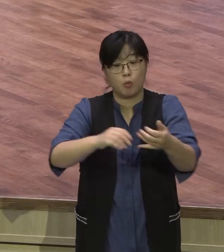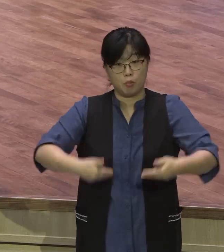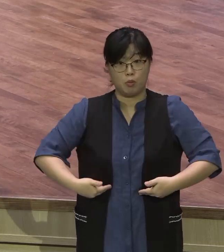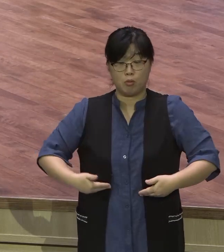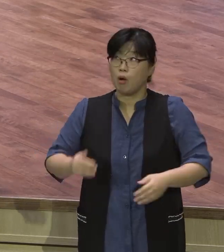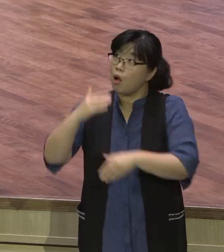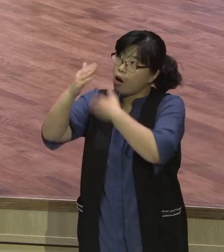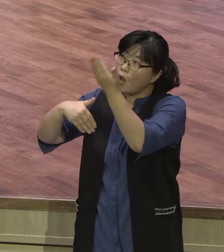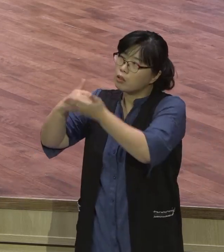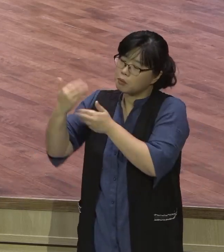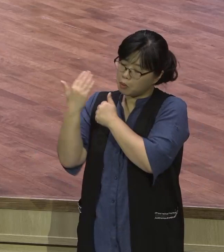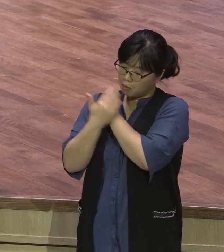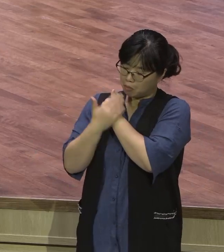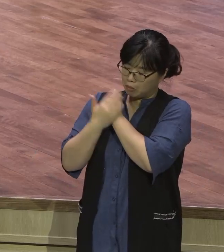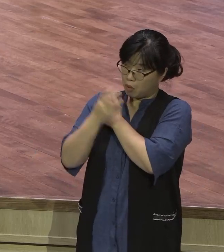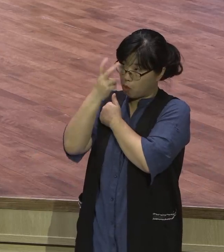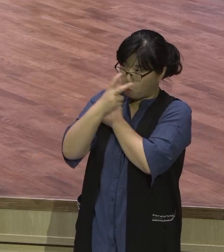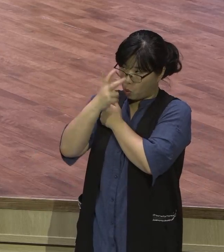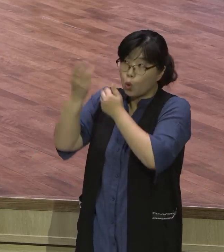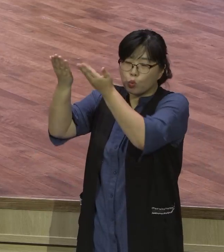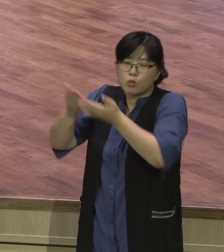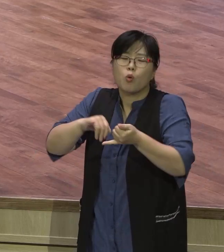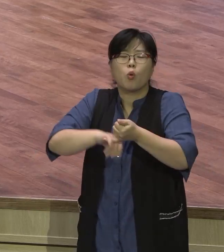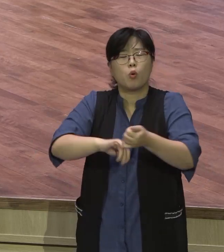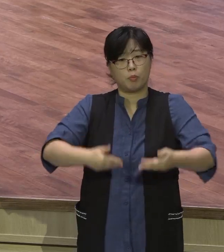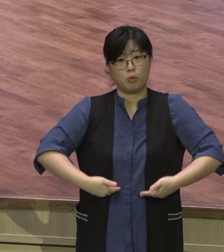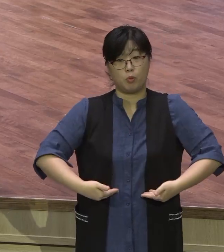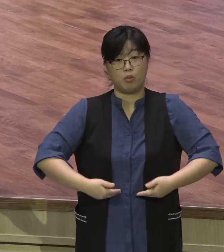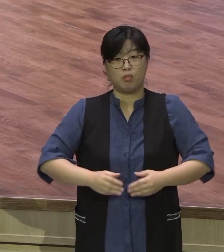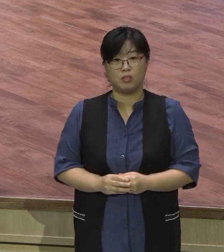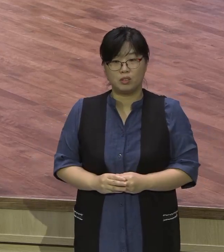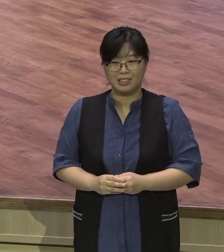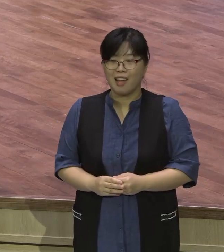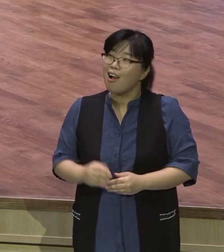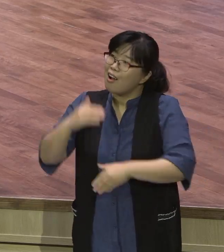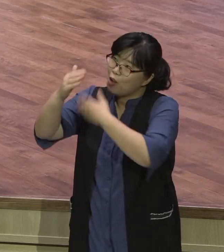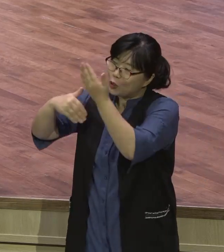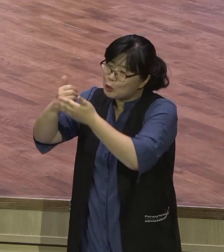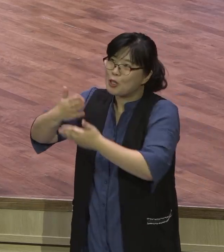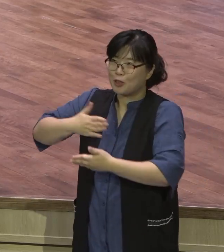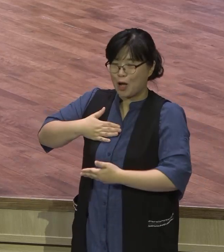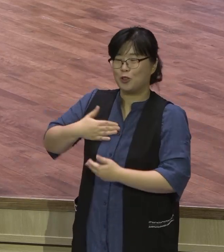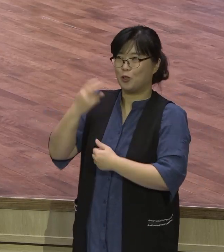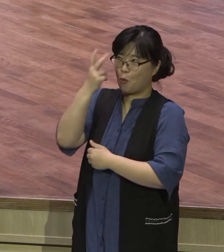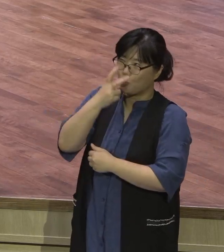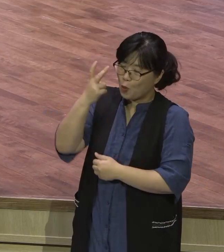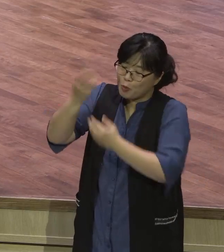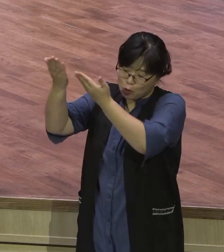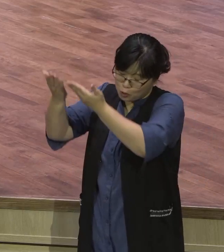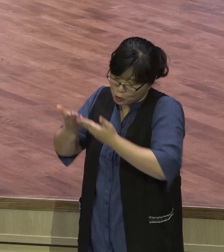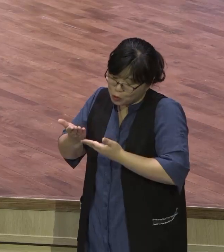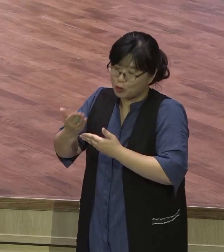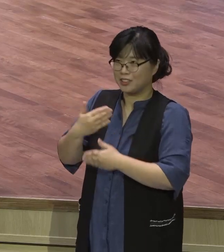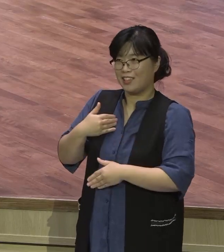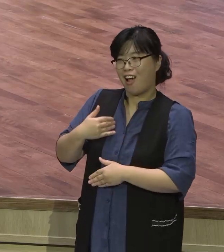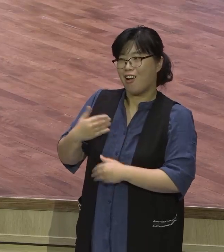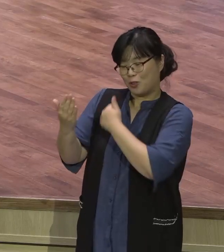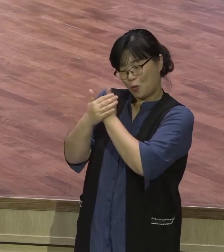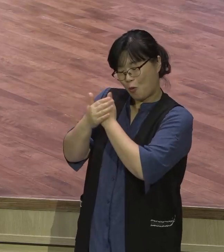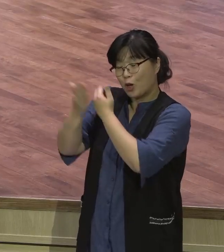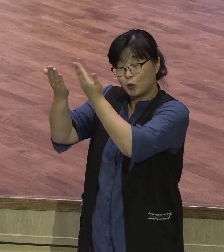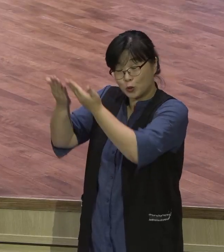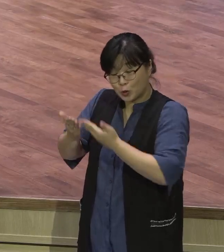우리는 우리는 이렇게 복주시는 하나님을 처음 하고 찬양하고 감사하는 이런 예배자의 삶